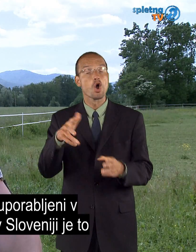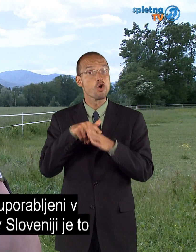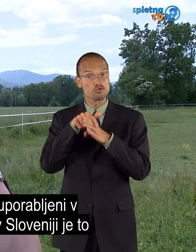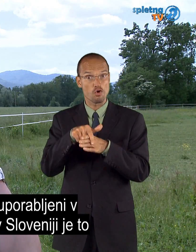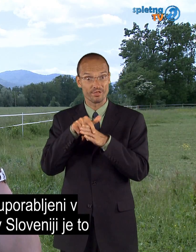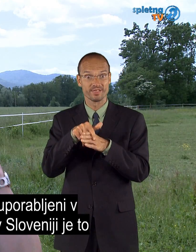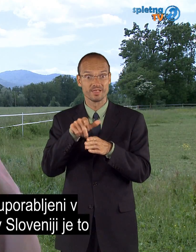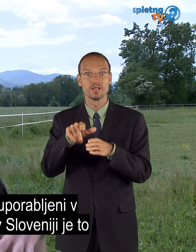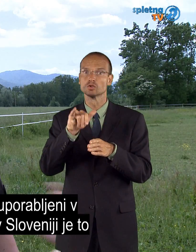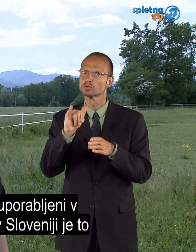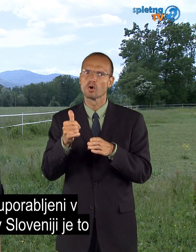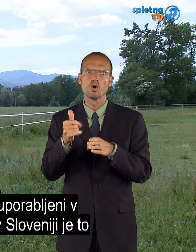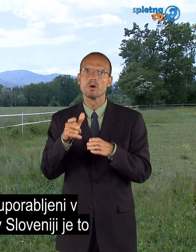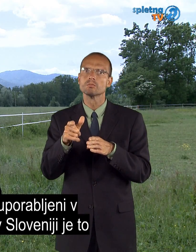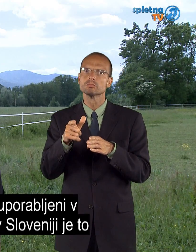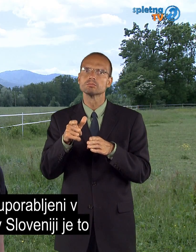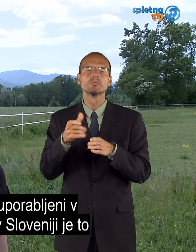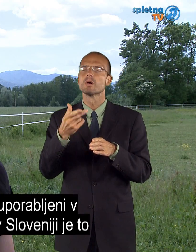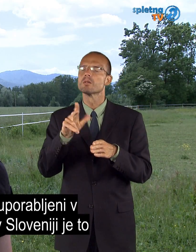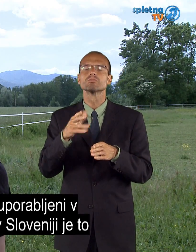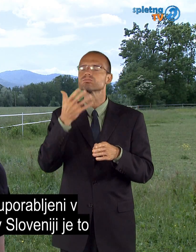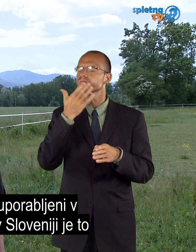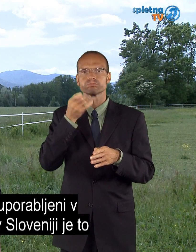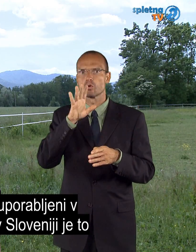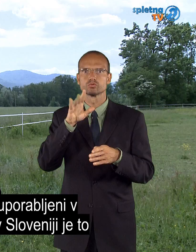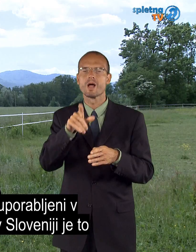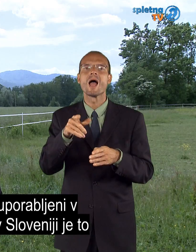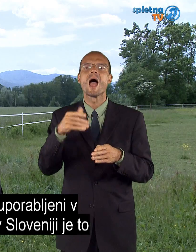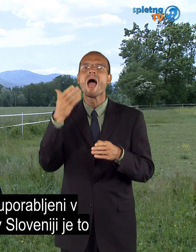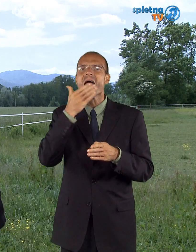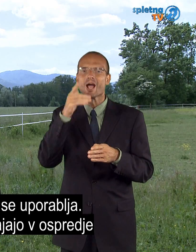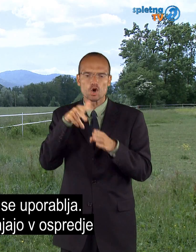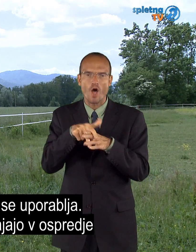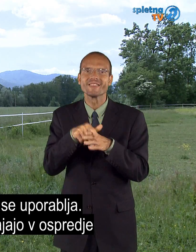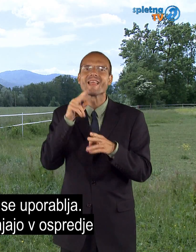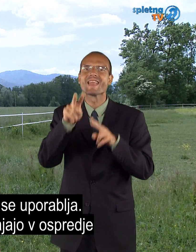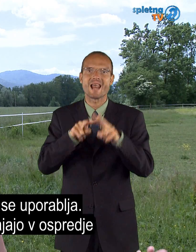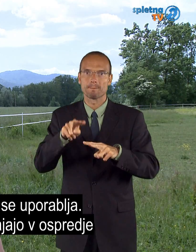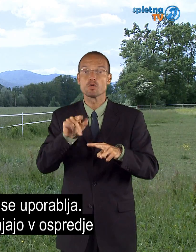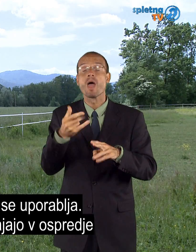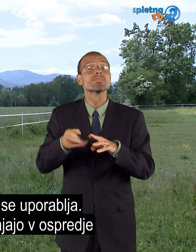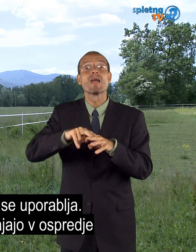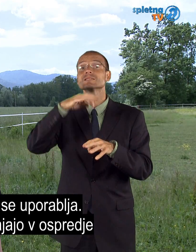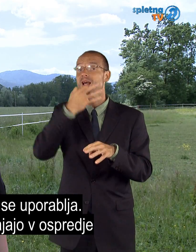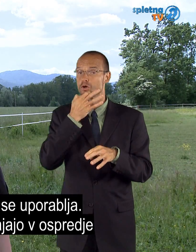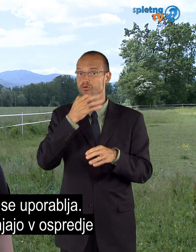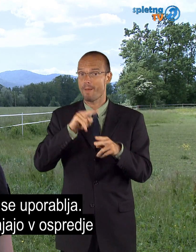Konji so najdlje časa uporabljani v hipoterapiji, predvsem v Sloveniji, je to najstarejša metoda, ki se